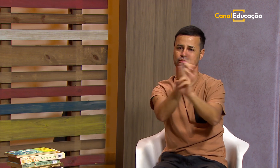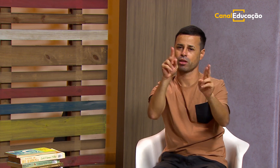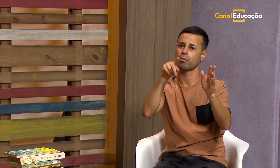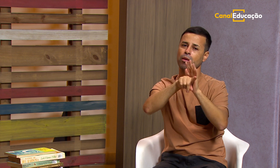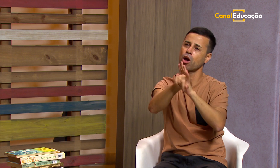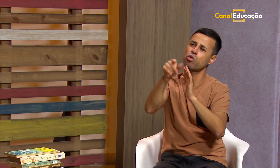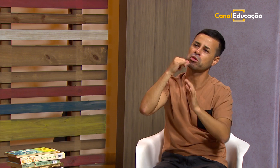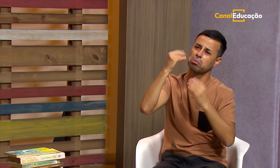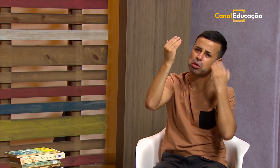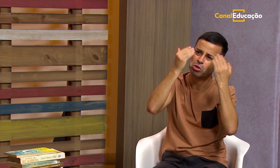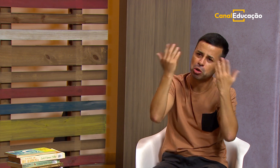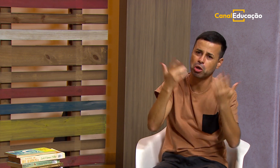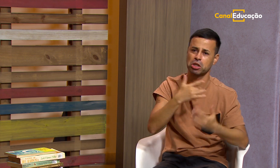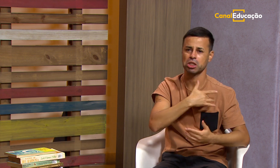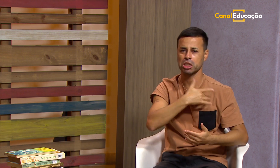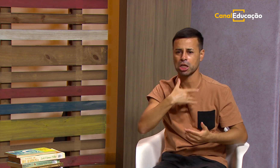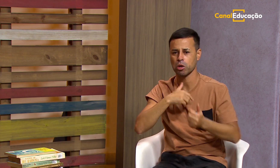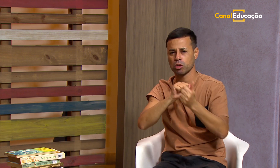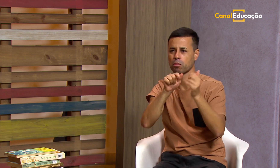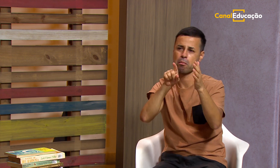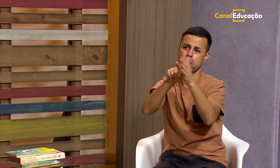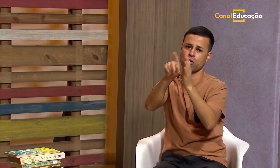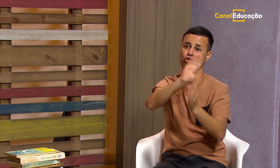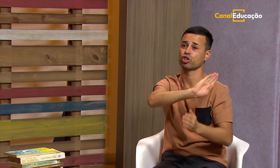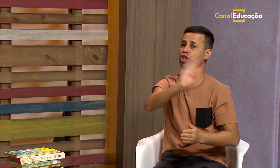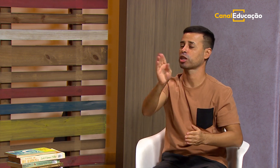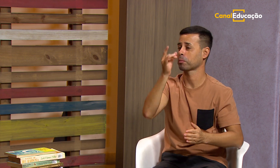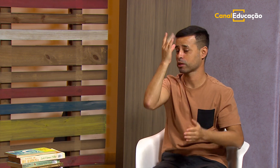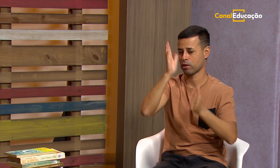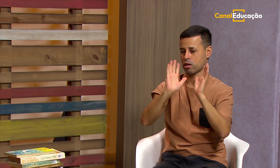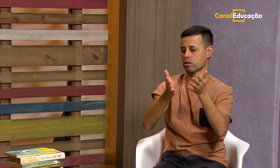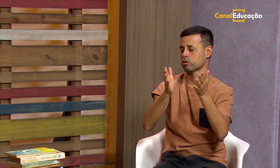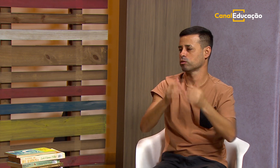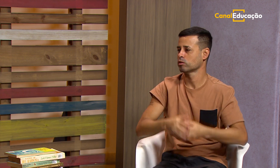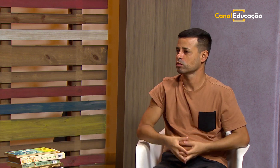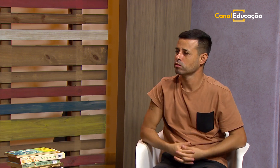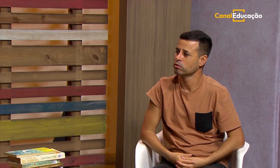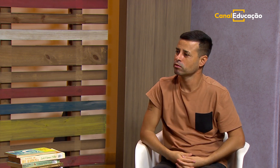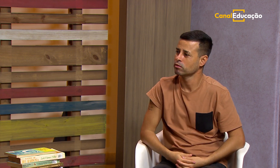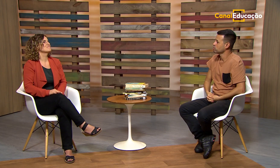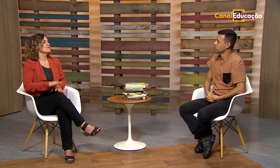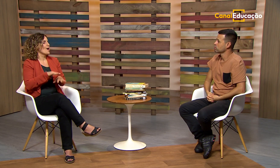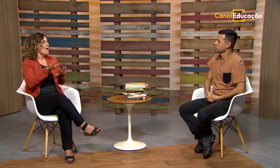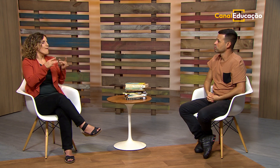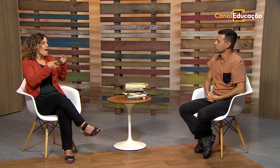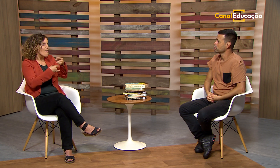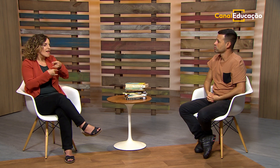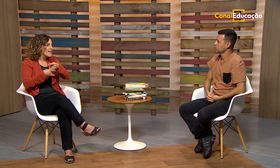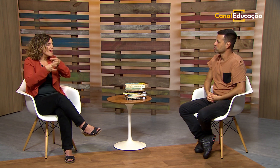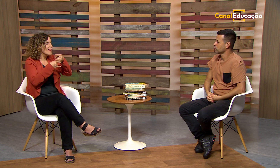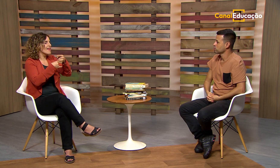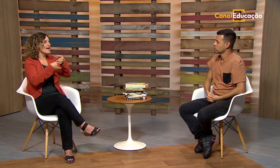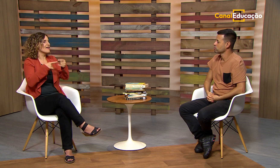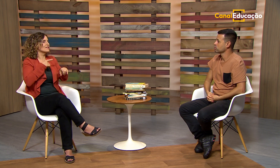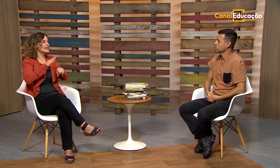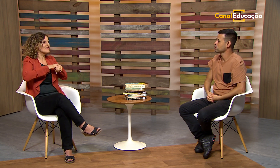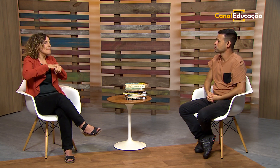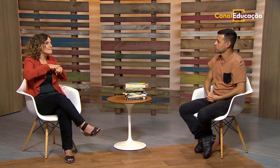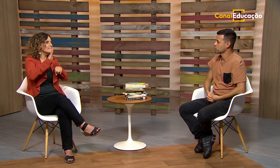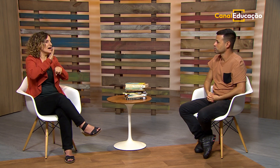nas diversas temáticas e na língua de escolha do espectador. E qual foi a